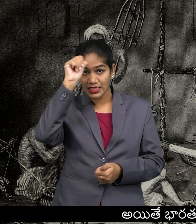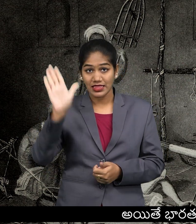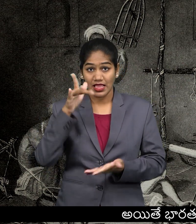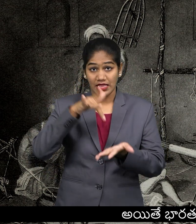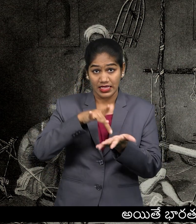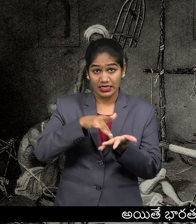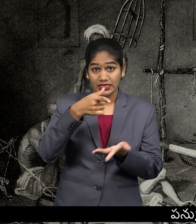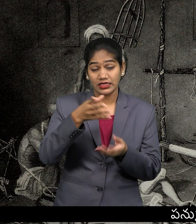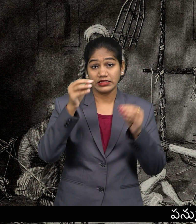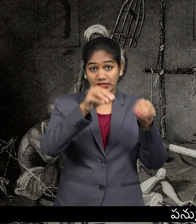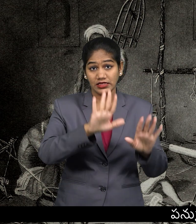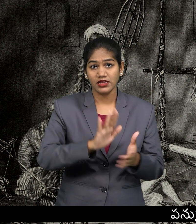వస్త్రంపై కూడా పన్ను విధించింది.